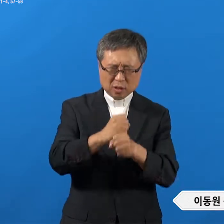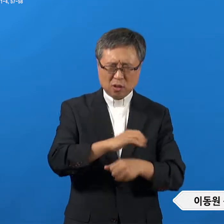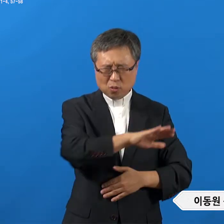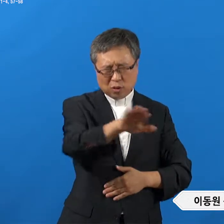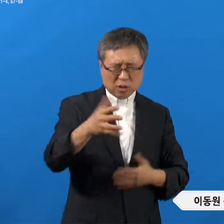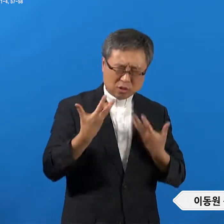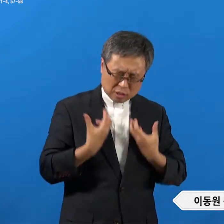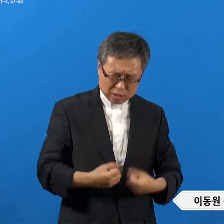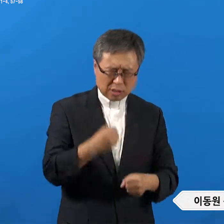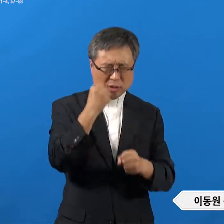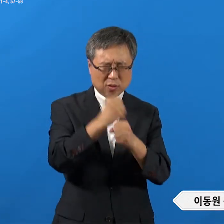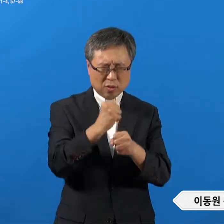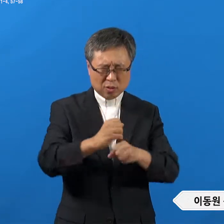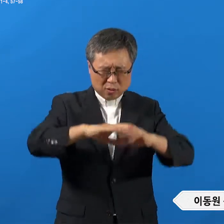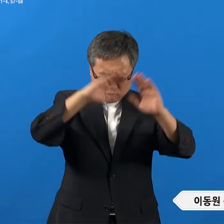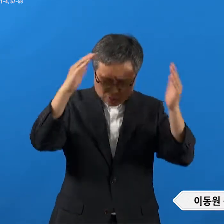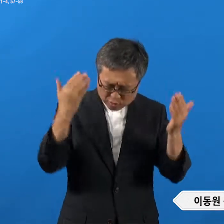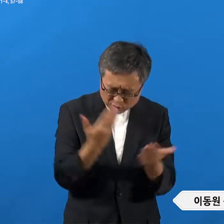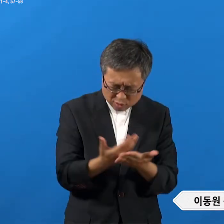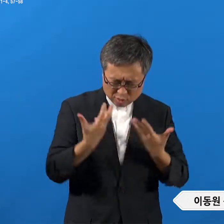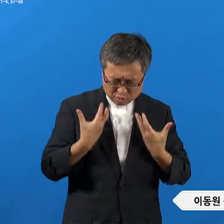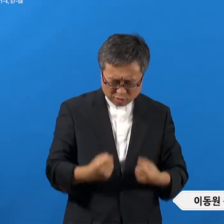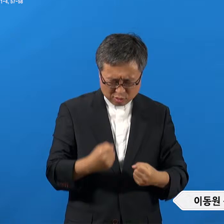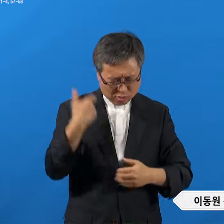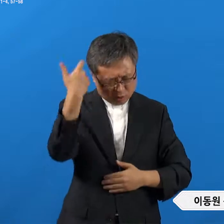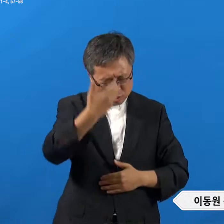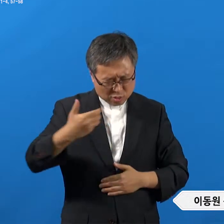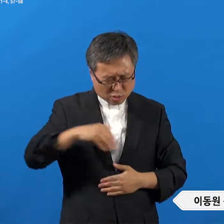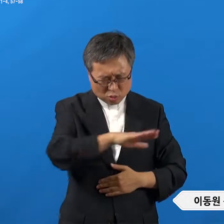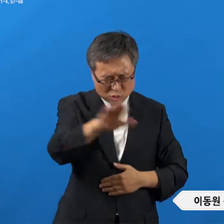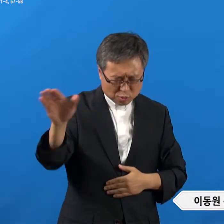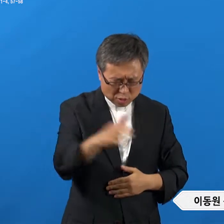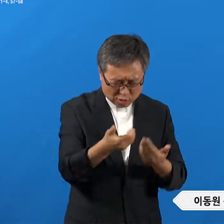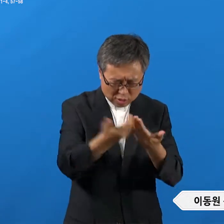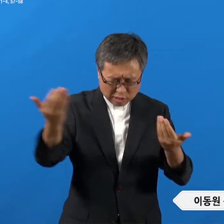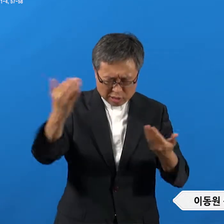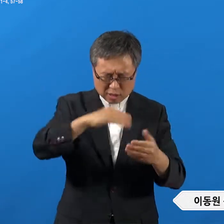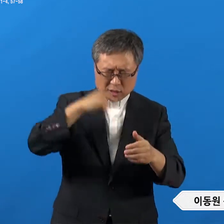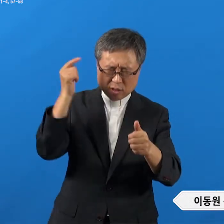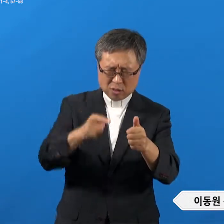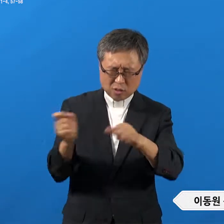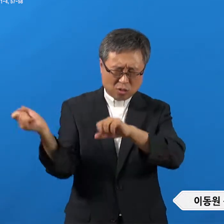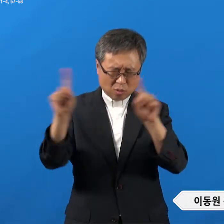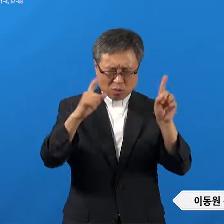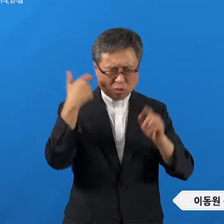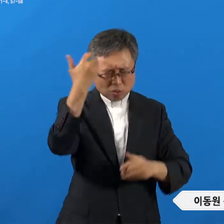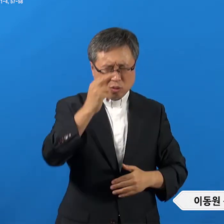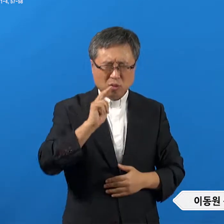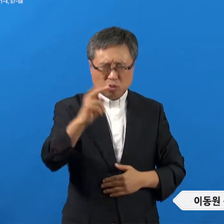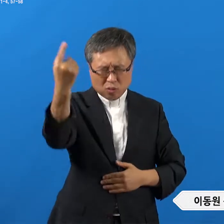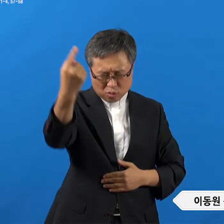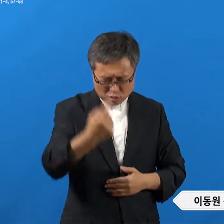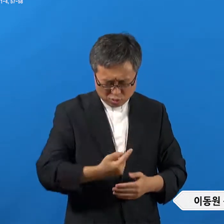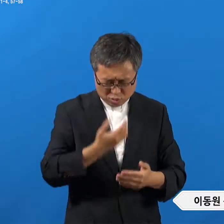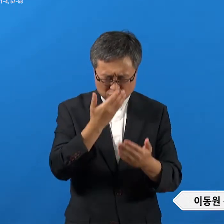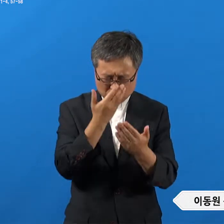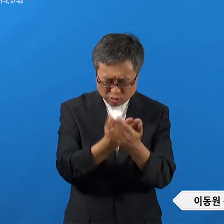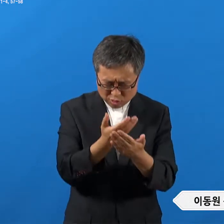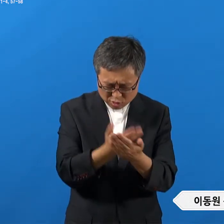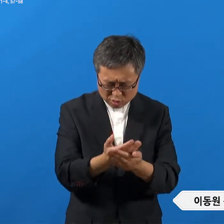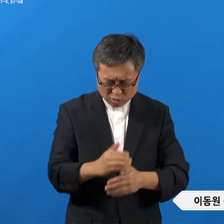우리를 좌절하게 만드는 모든 절망의 영들은 우리에게서 떠나갈지어다. 부활의 영이여 임하여